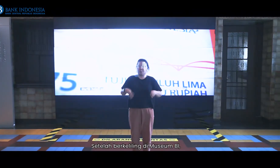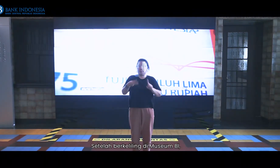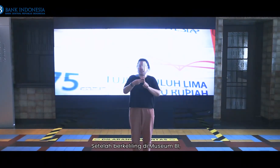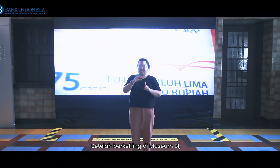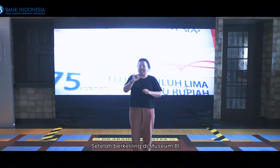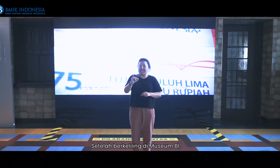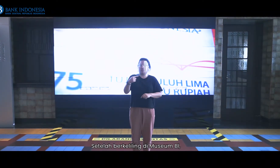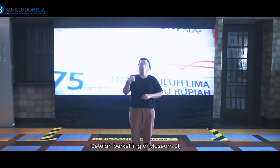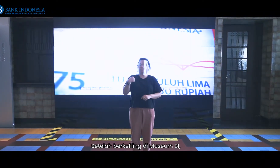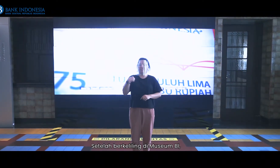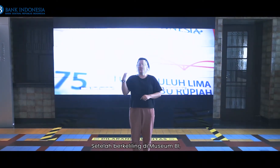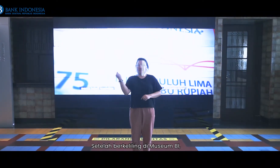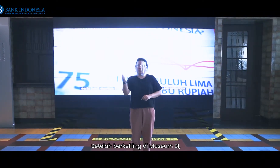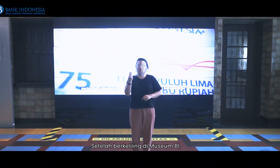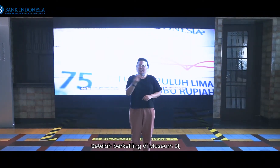Setelah berkeliling di Museum BI,